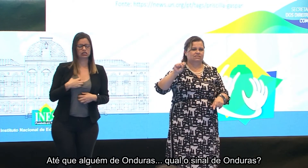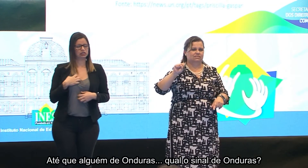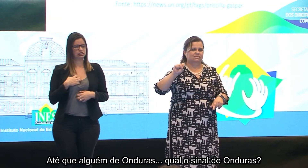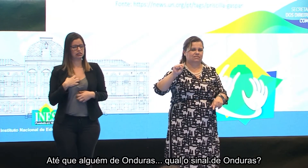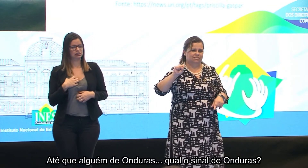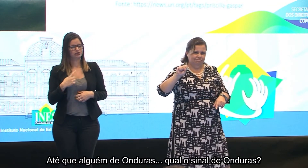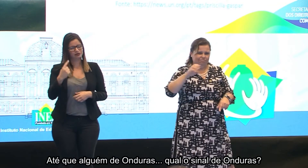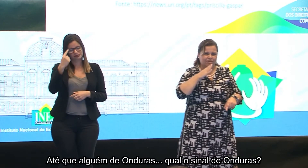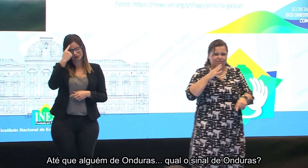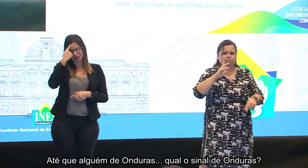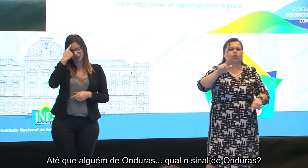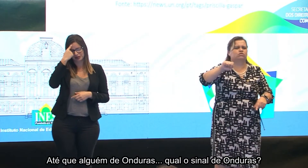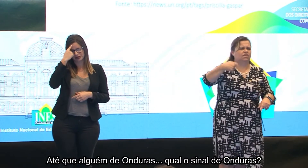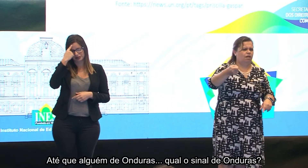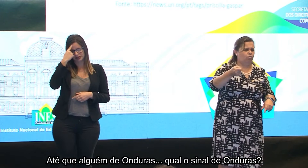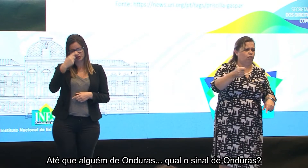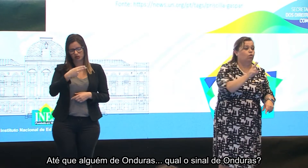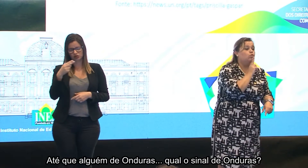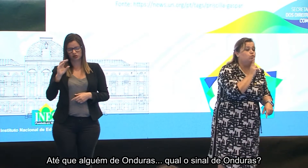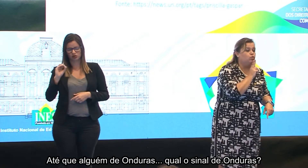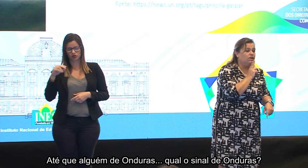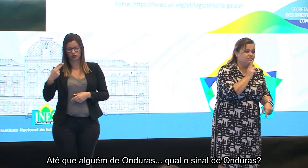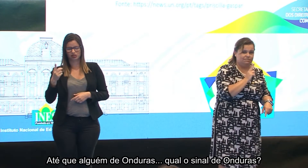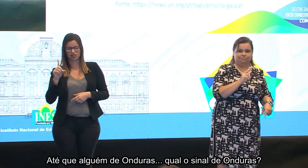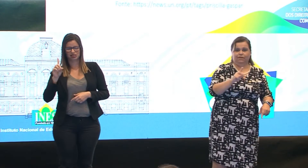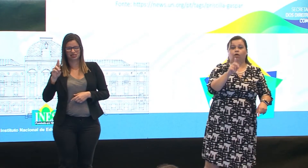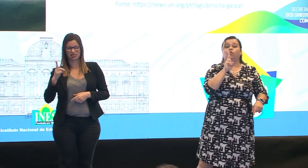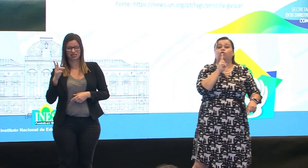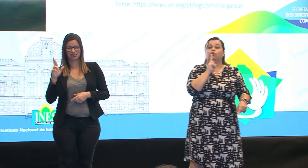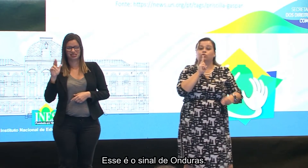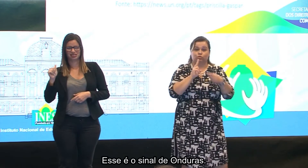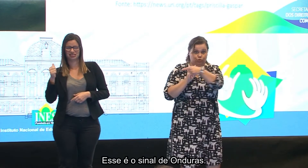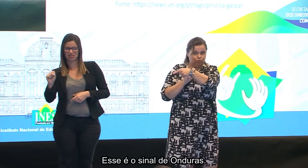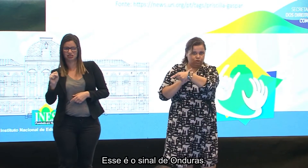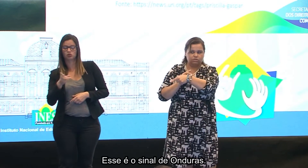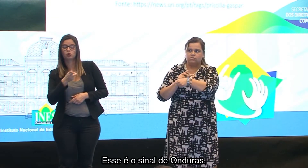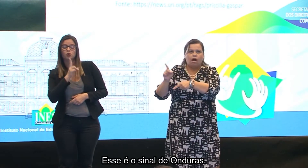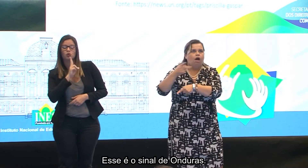Até que alguém de Honduras... Qual é o sinal de Honduras? Esse é o sinal de Honduras.